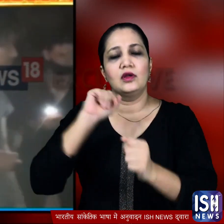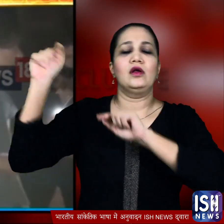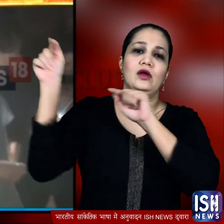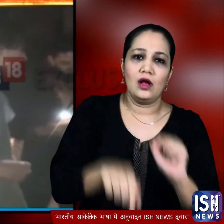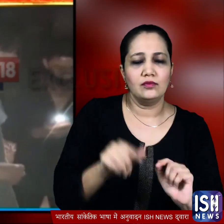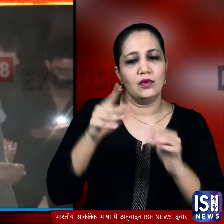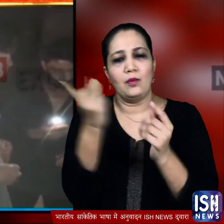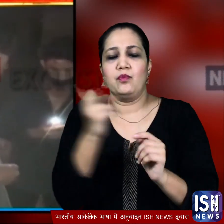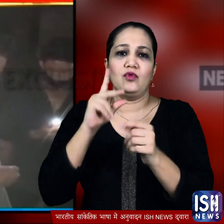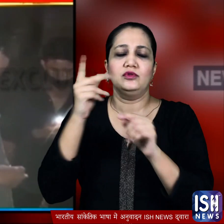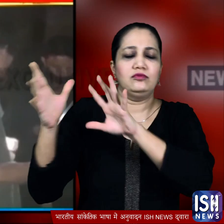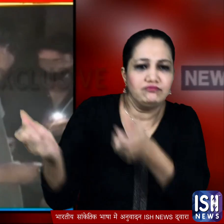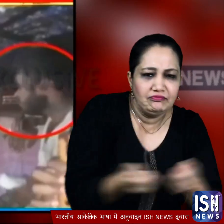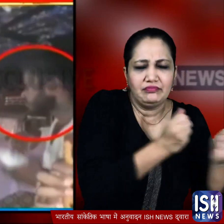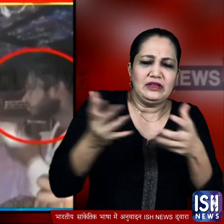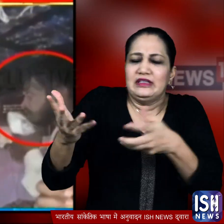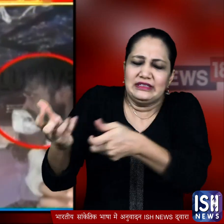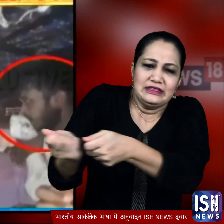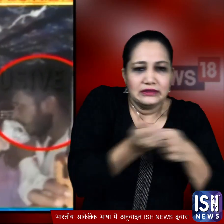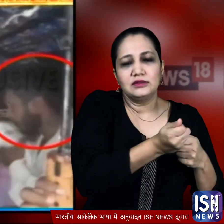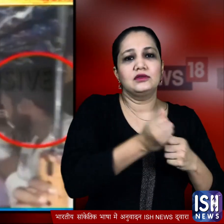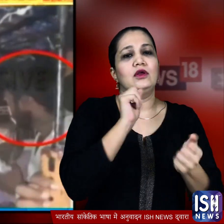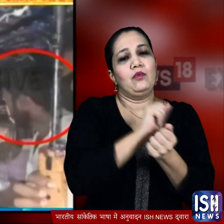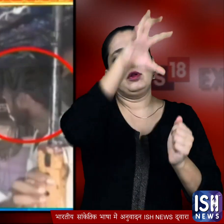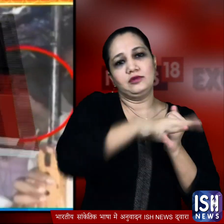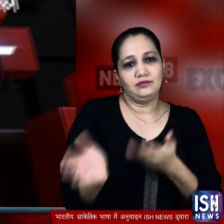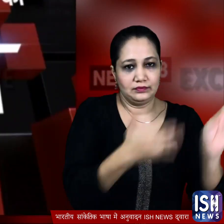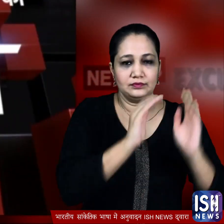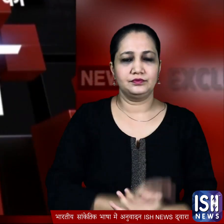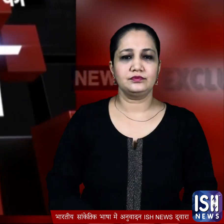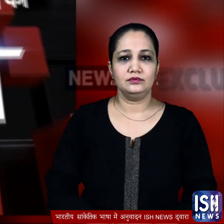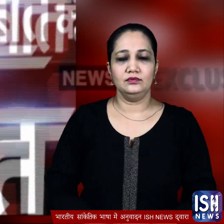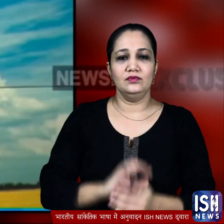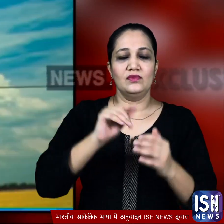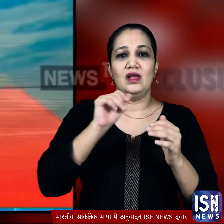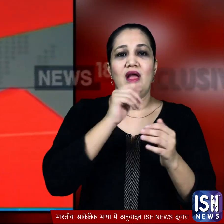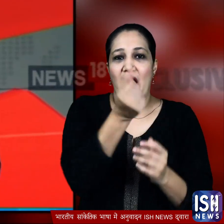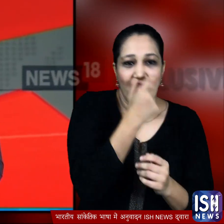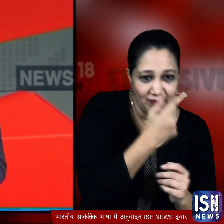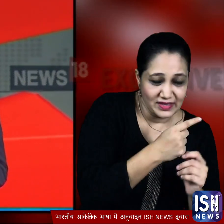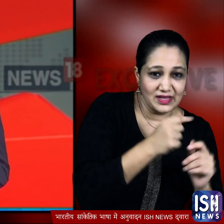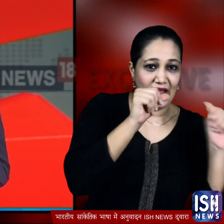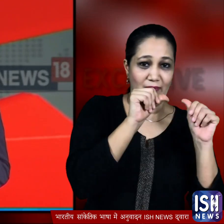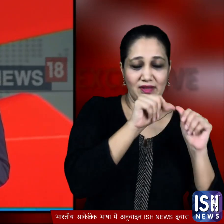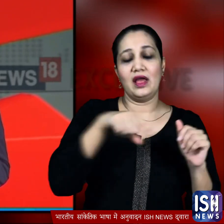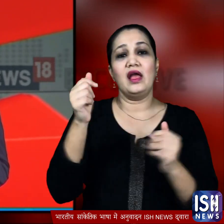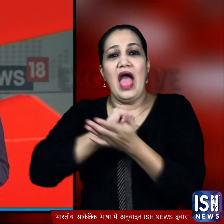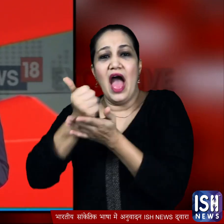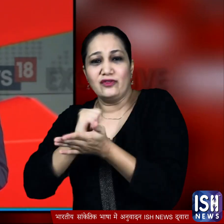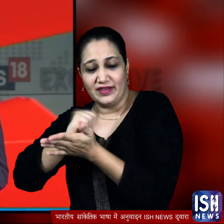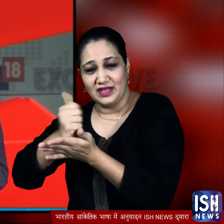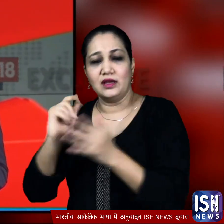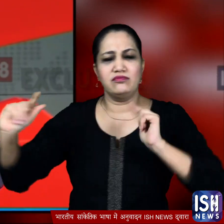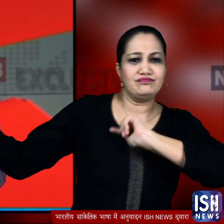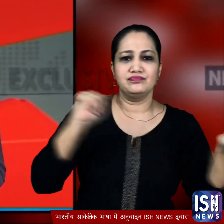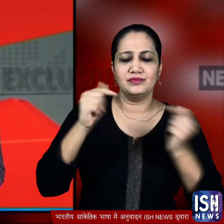बाद पुलिस वहां पहुंची और आरोपियों को किसी तरह भीड़ के कब्जे से निकालकर थाने ले गई। एलोपैथी और आयुर्वेद के बीच छिड़ी